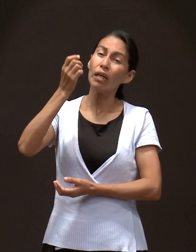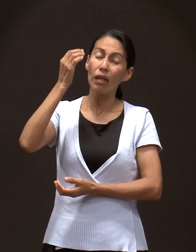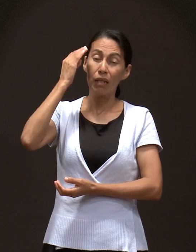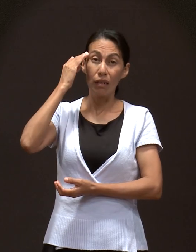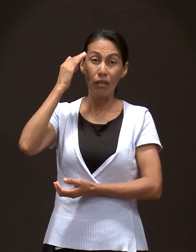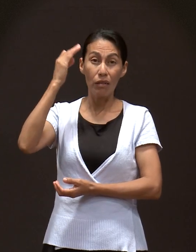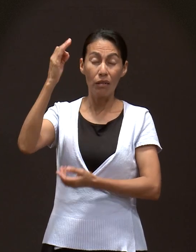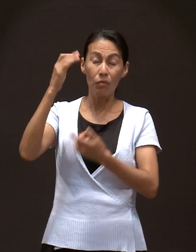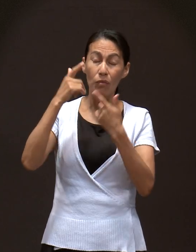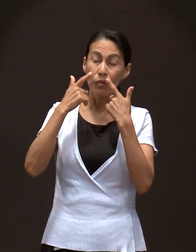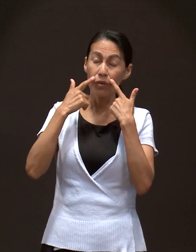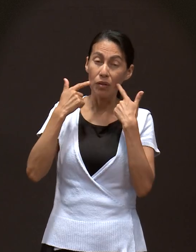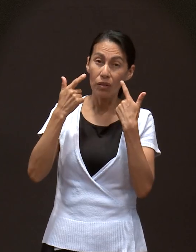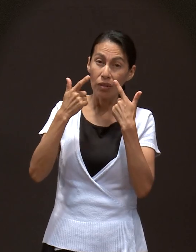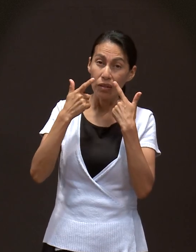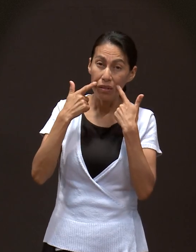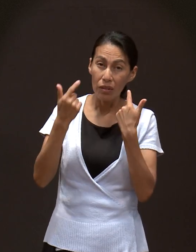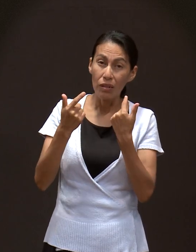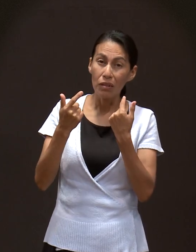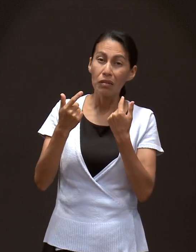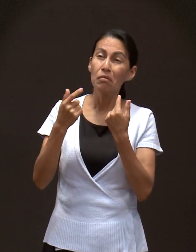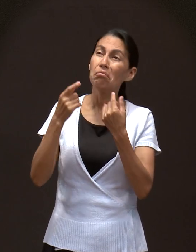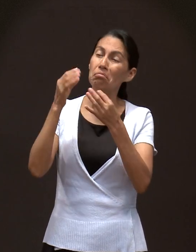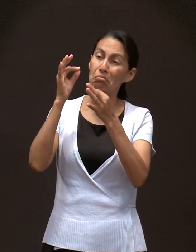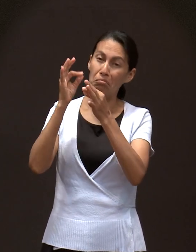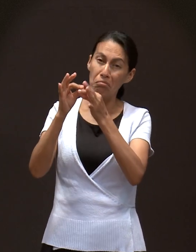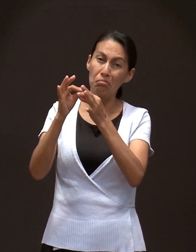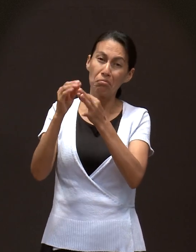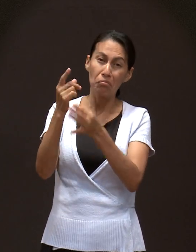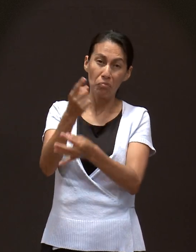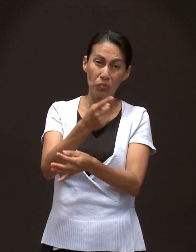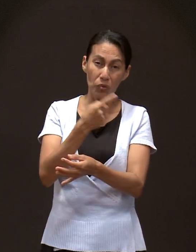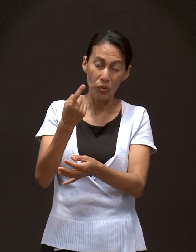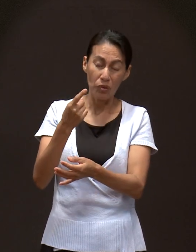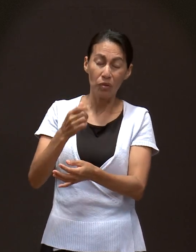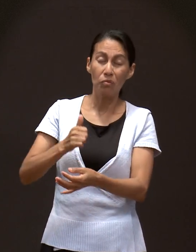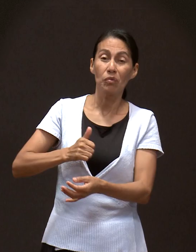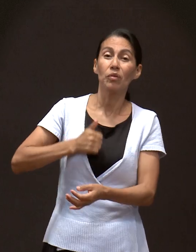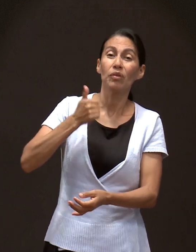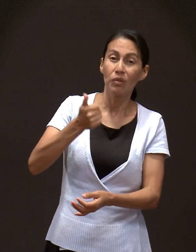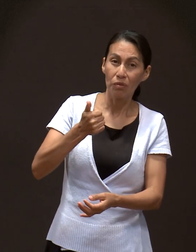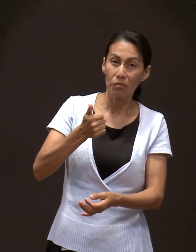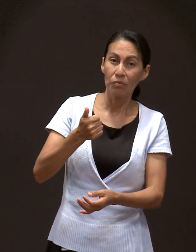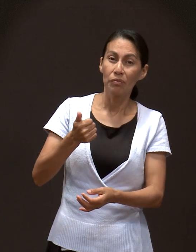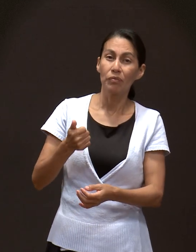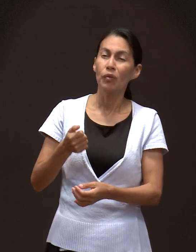Es el tiempo de gracia que tenemos, está abierto.